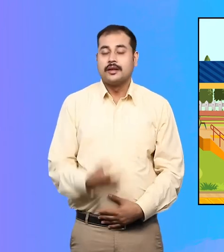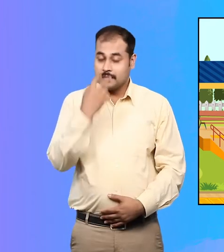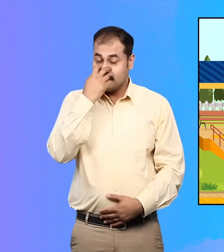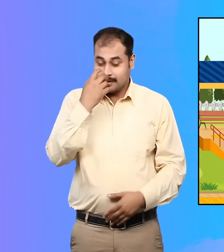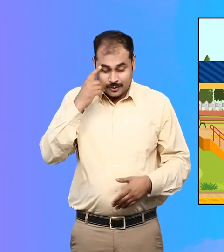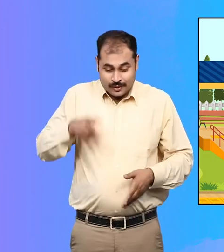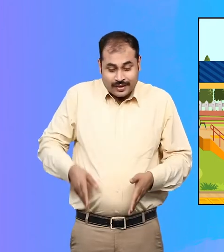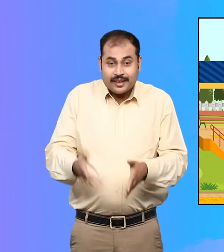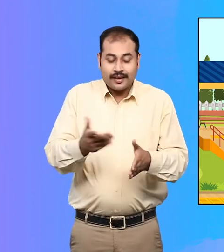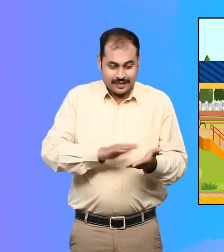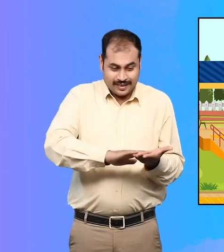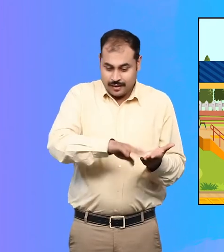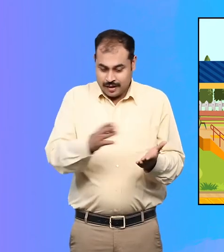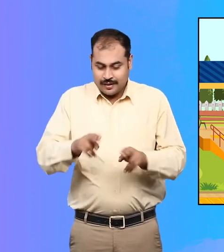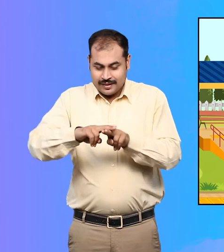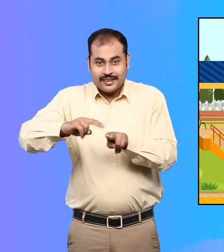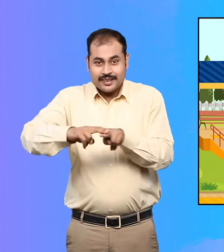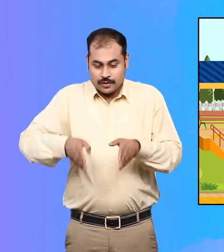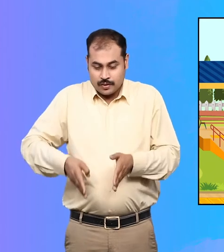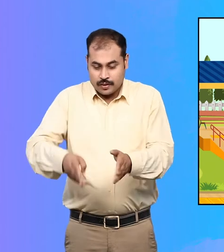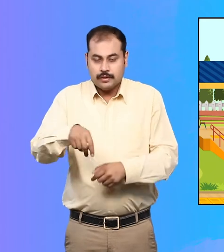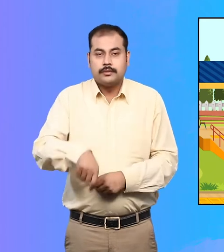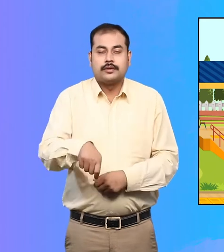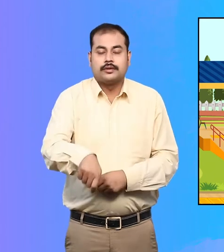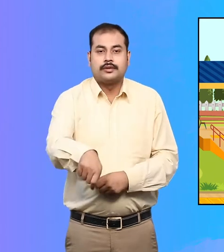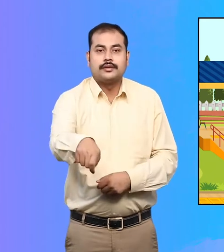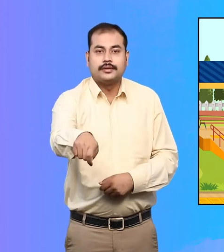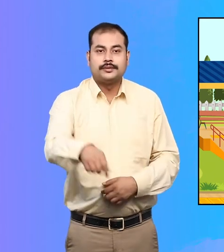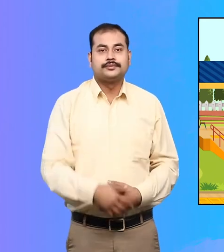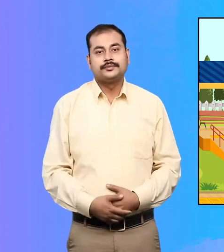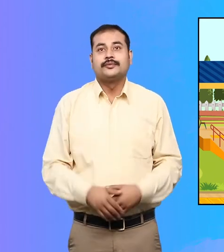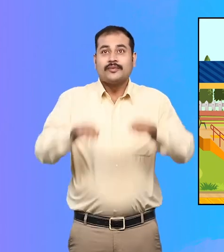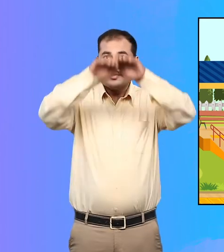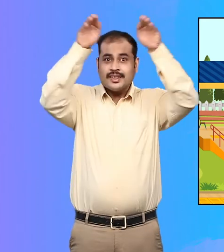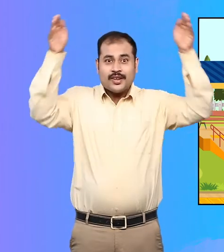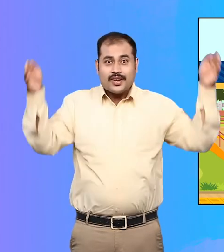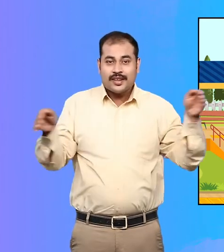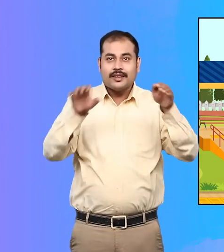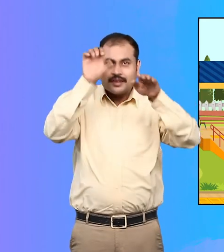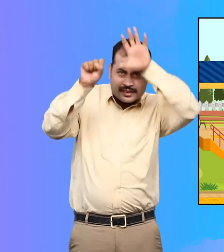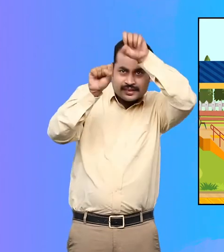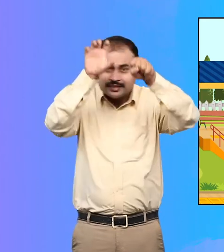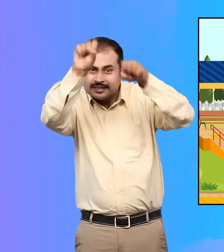का रास्ता दिखाने के लिए टाइल पथ एक रोलर टेबल